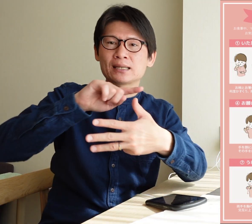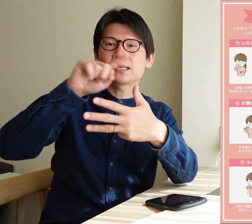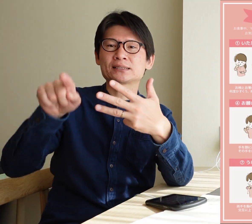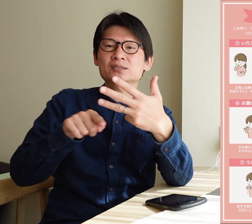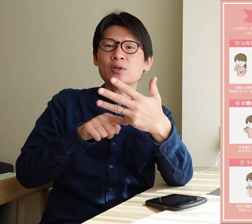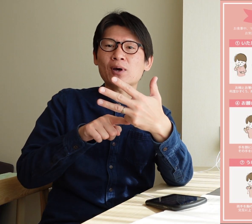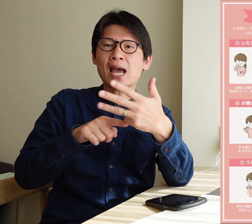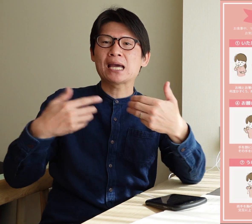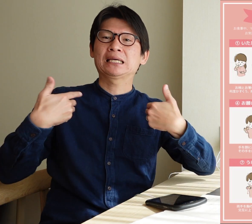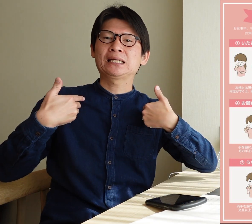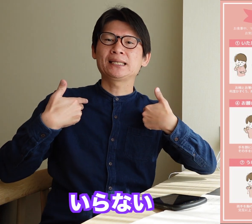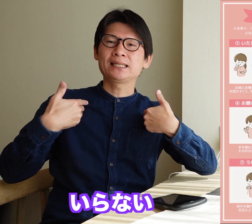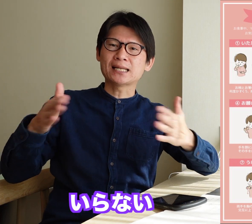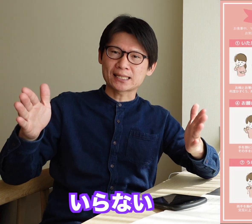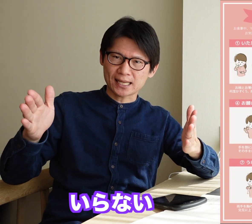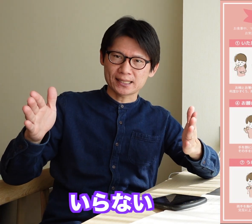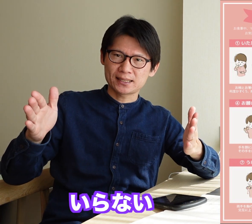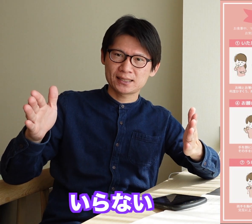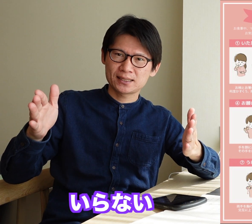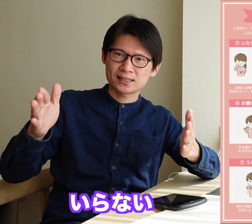8つ目は、いらない、